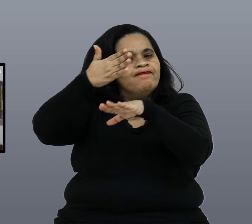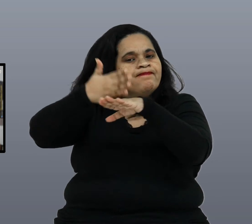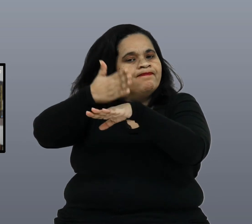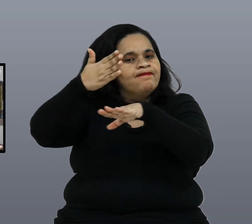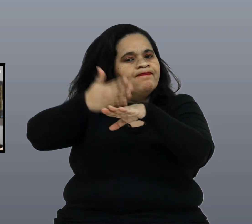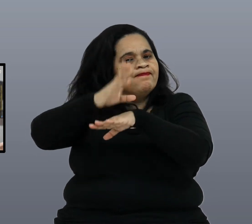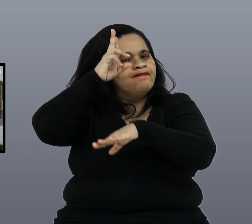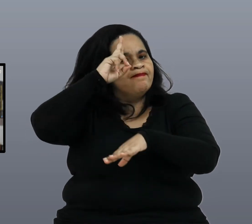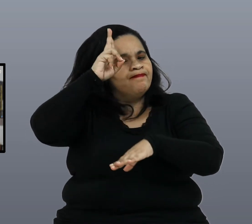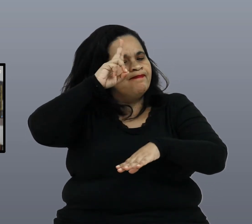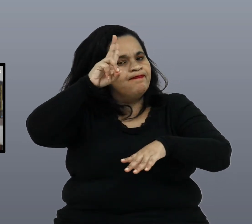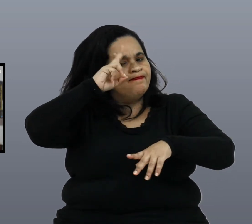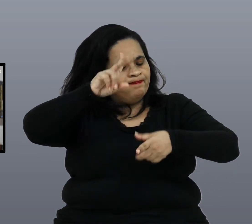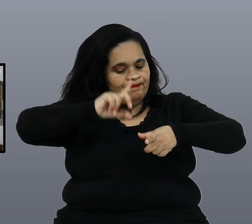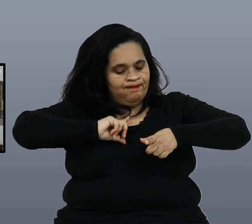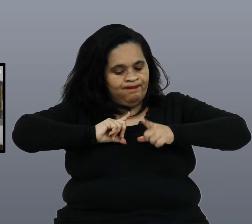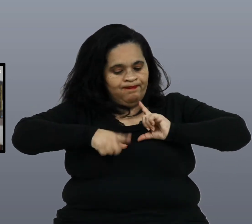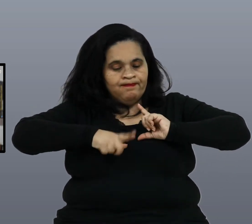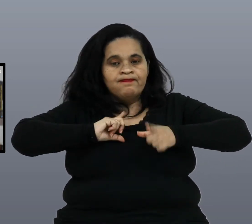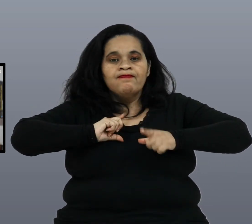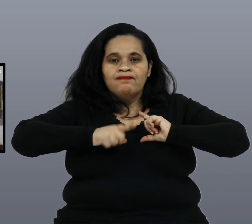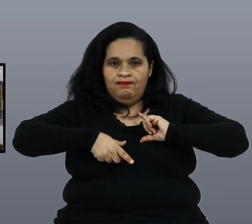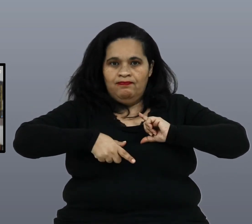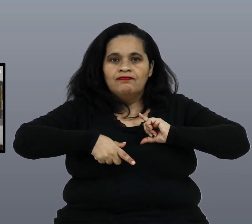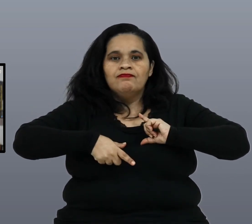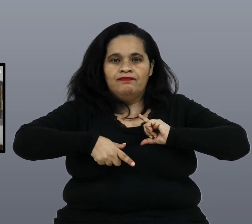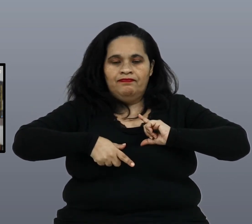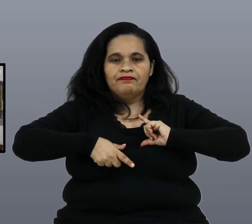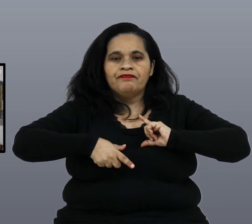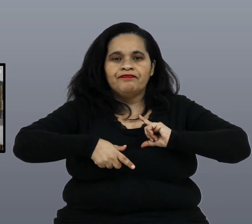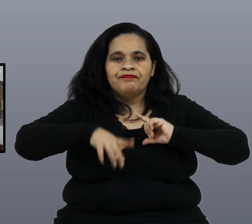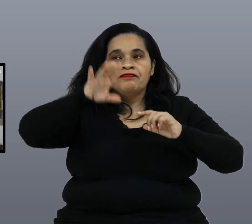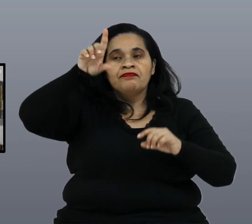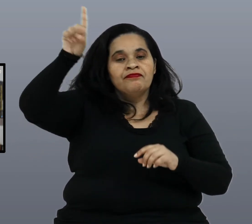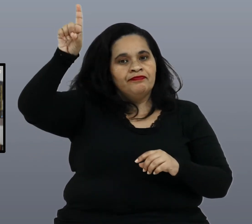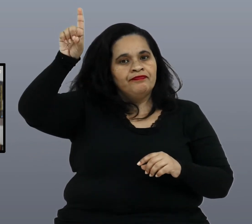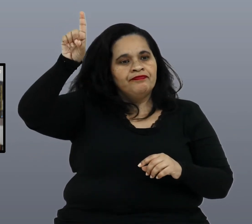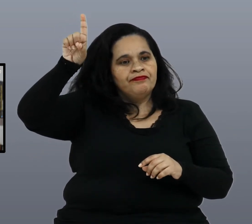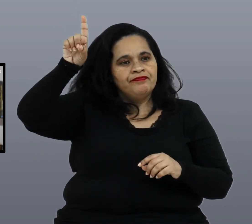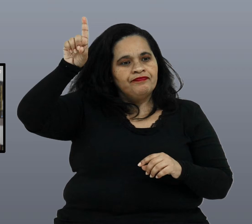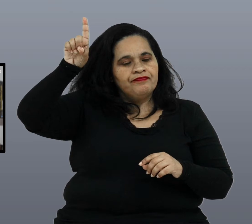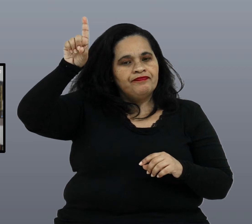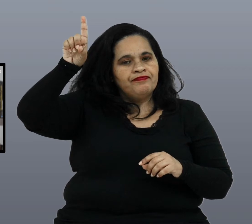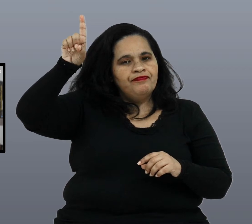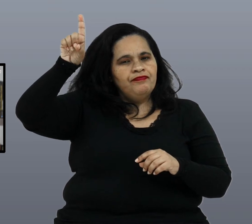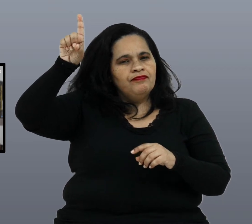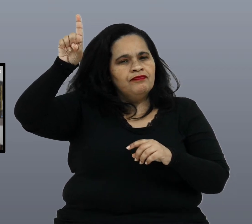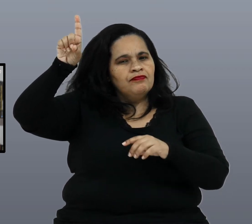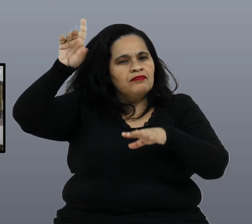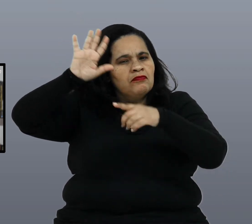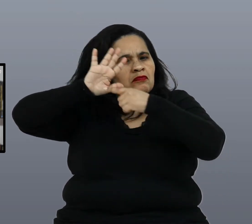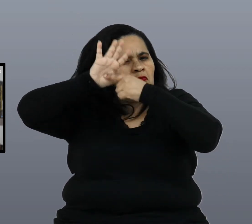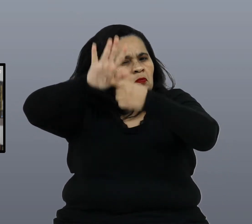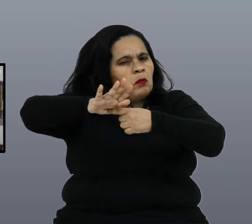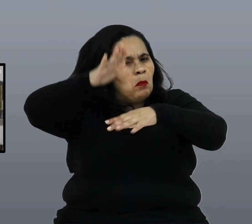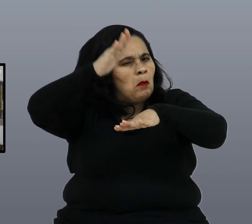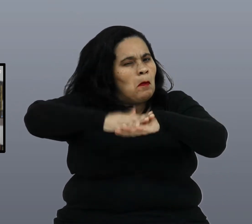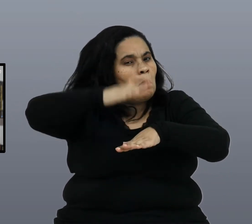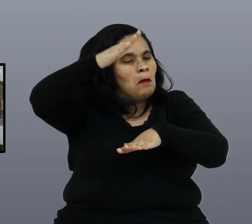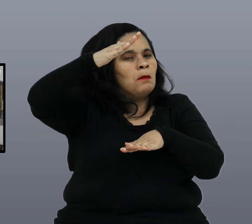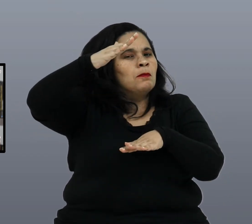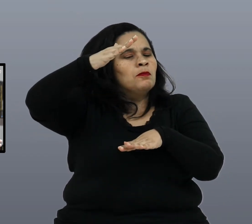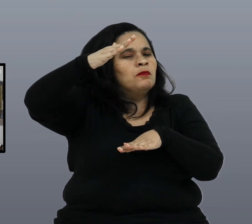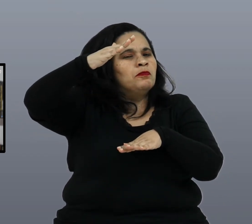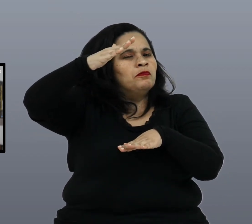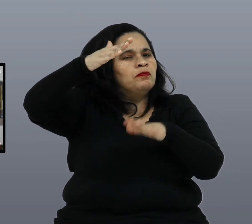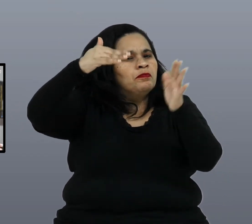Israel, porque a história de Israel está em torno disso, né? Mas aí Deus vai um pouquinho além e mostra a extensão até